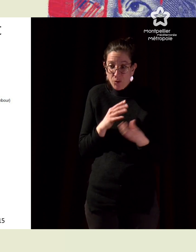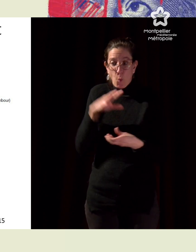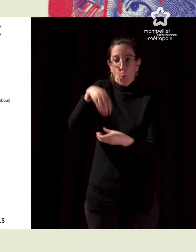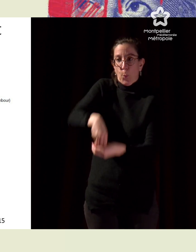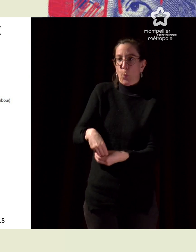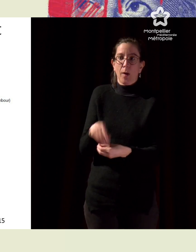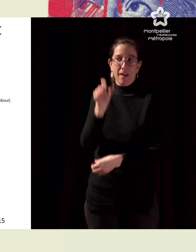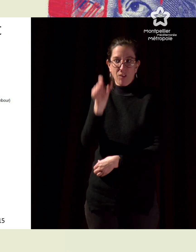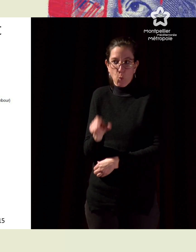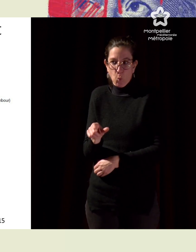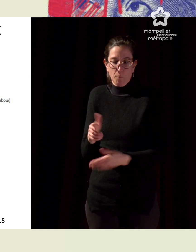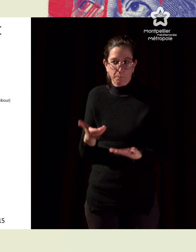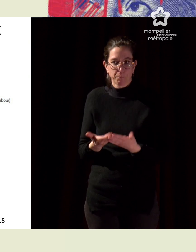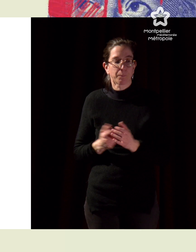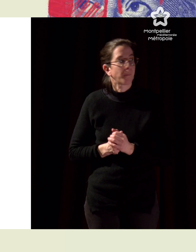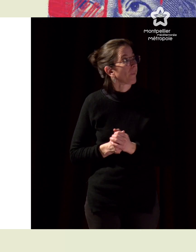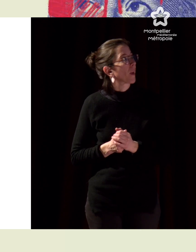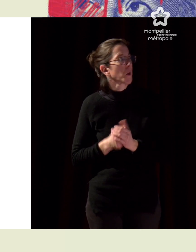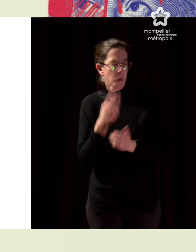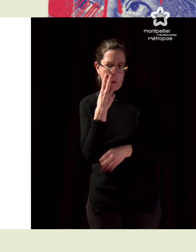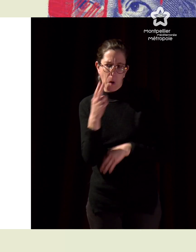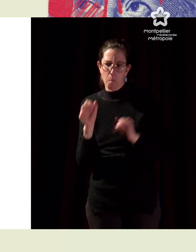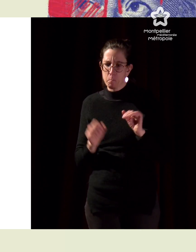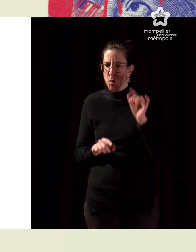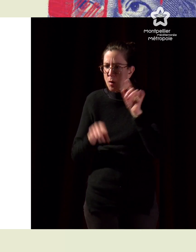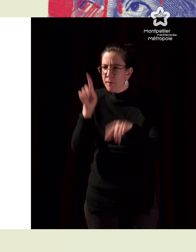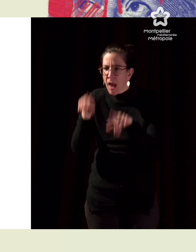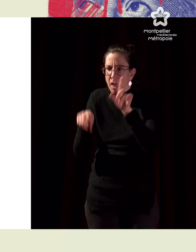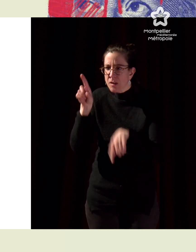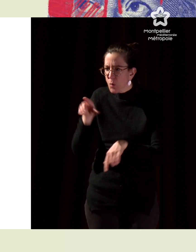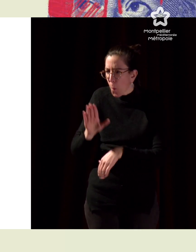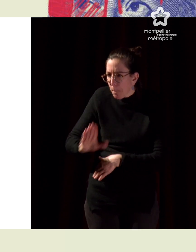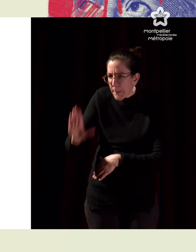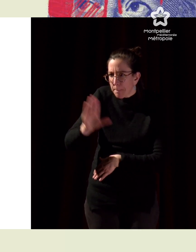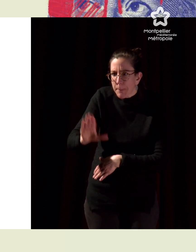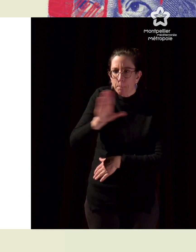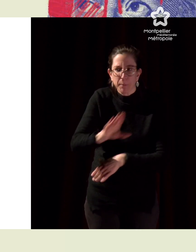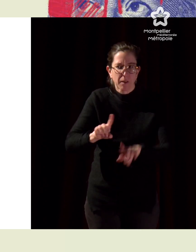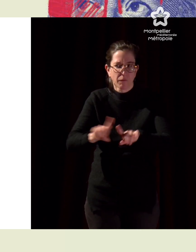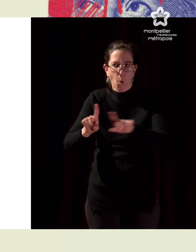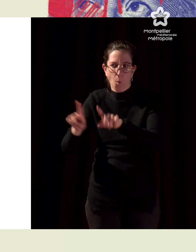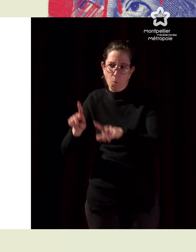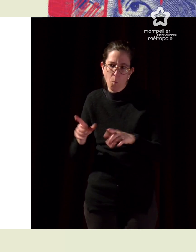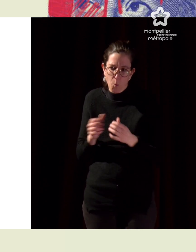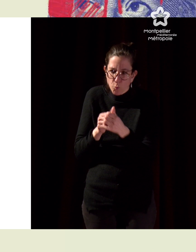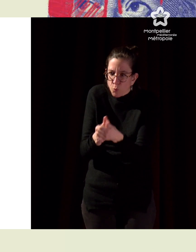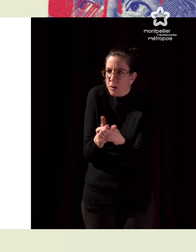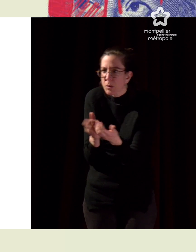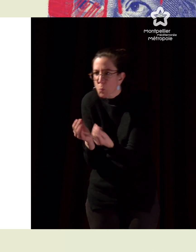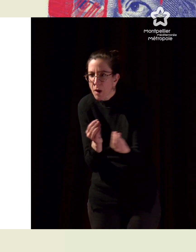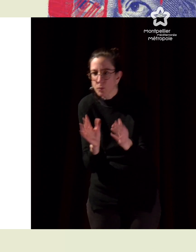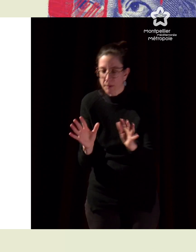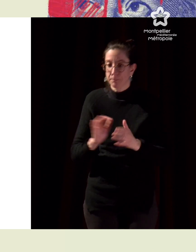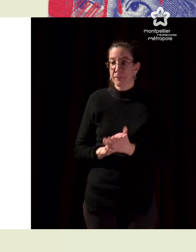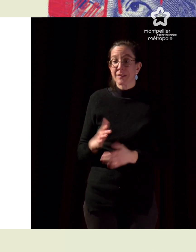variations différentes selon les populations humaine. Et si on a le temps après, ça vous intéresse, ça a permis